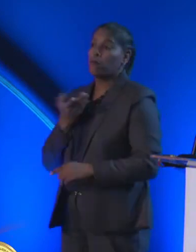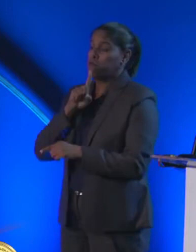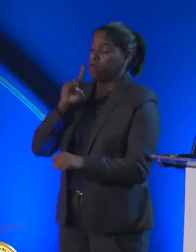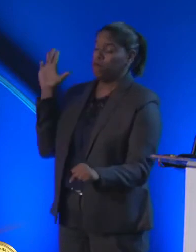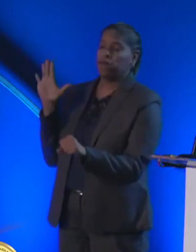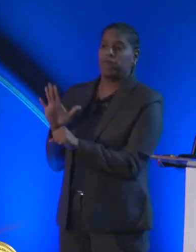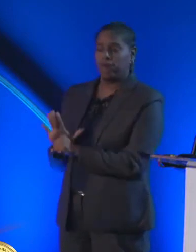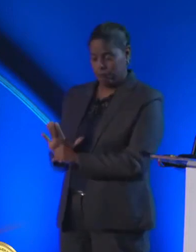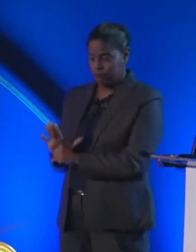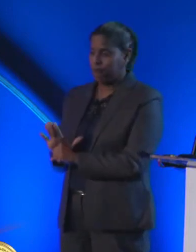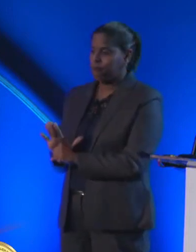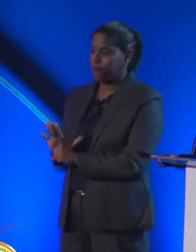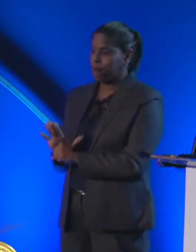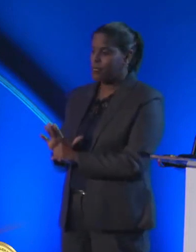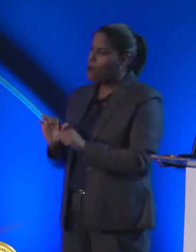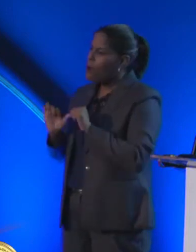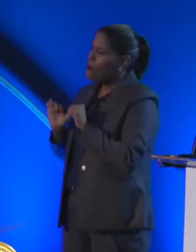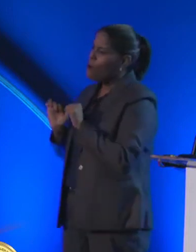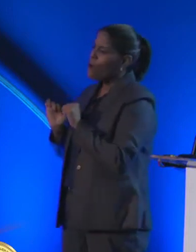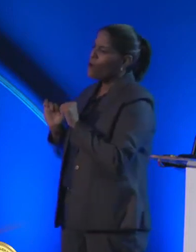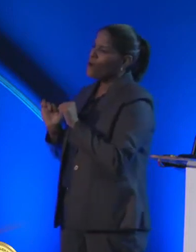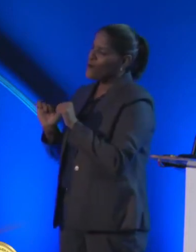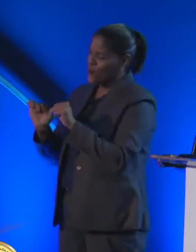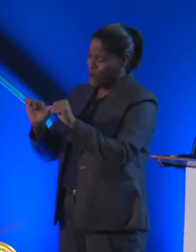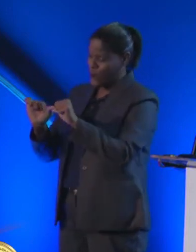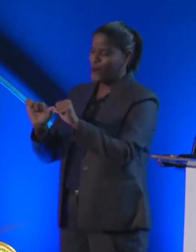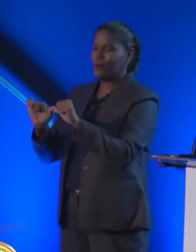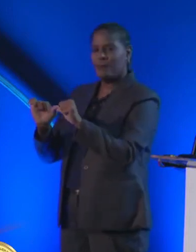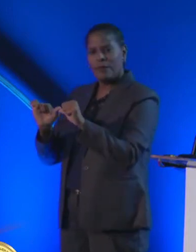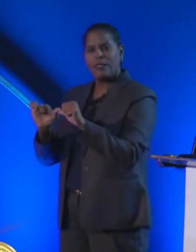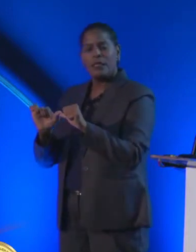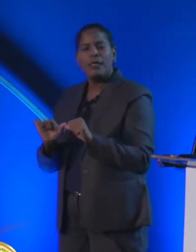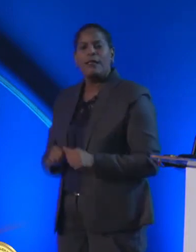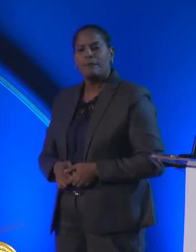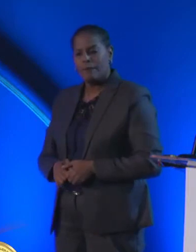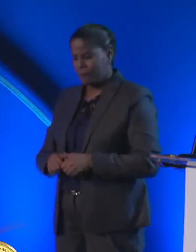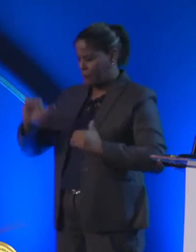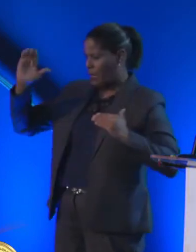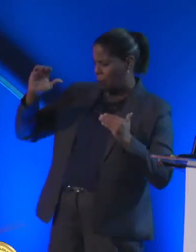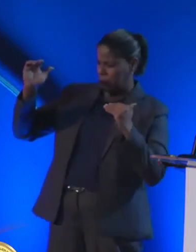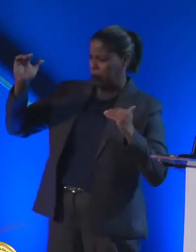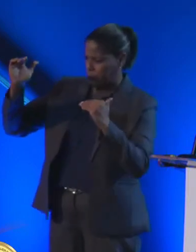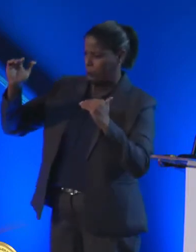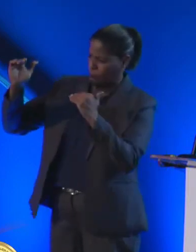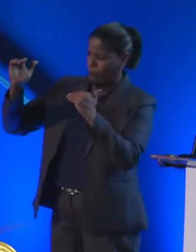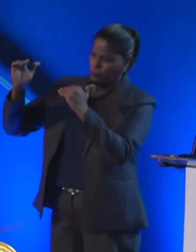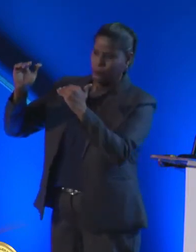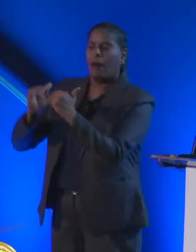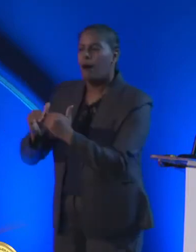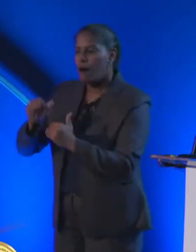compromiso de continuar superando y cerrando las brechas de